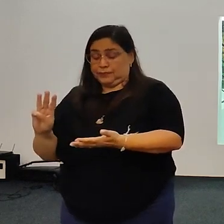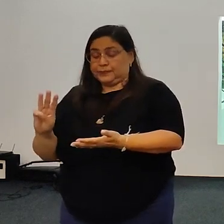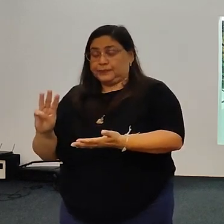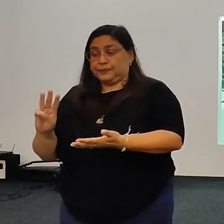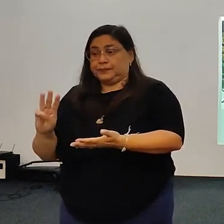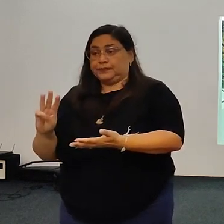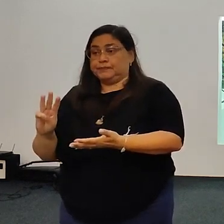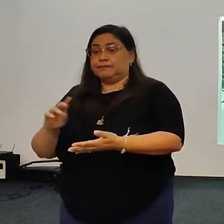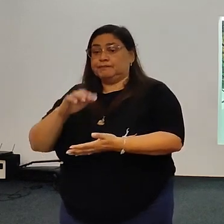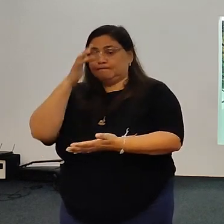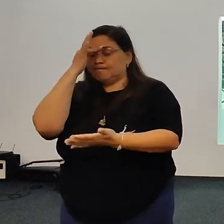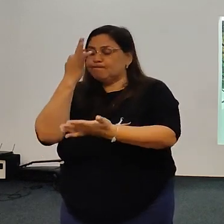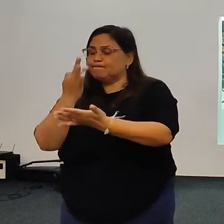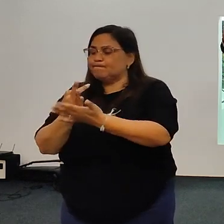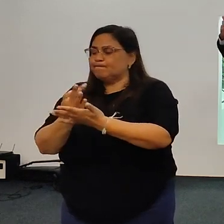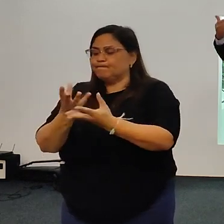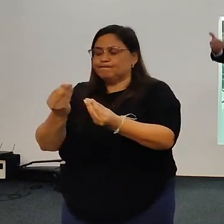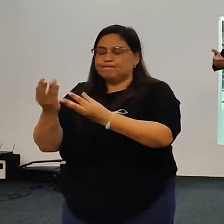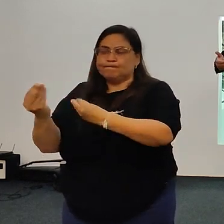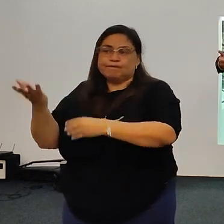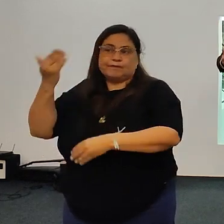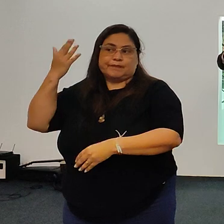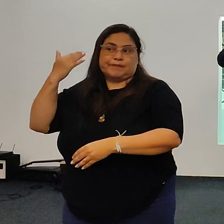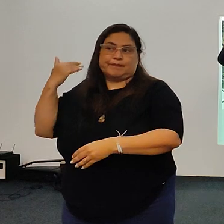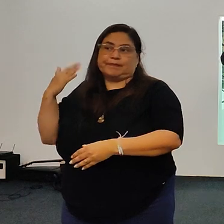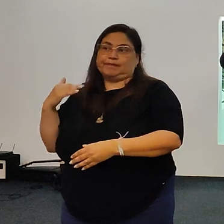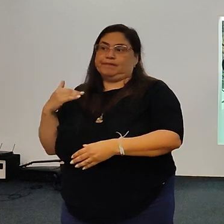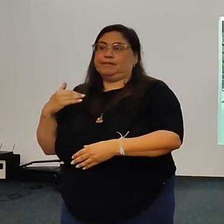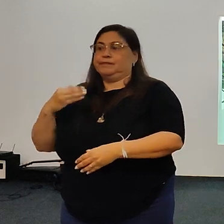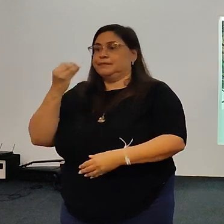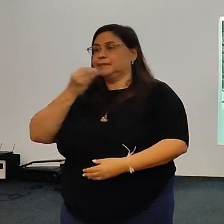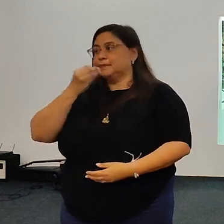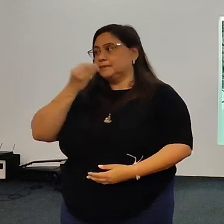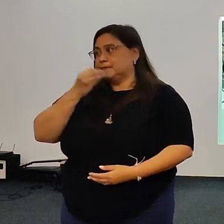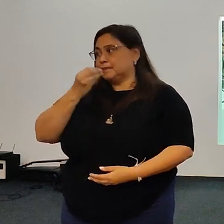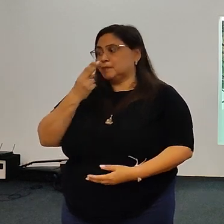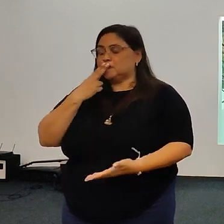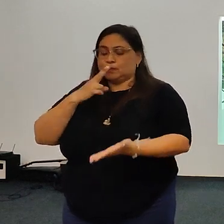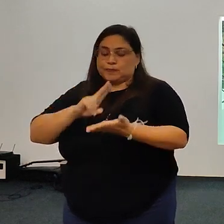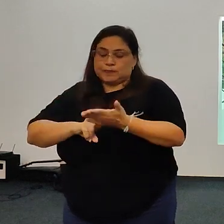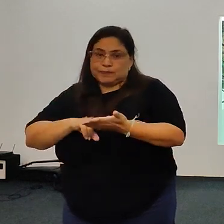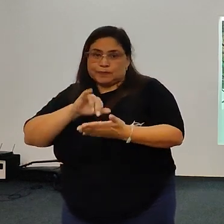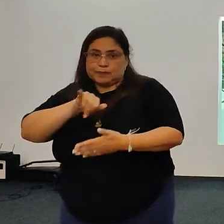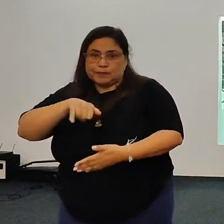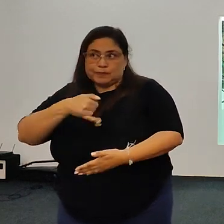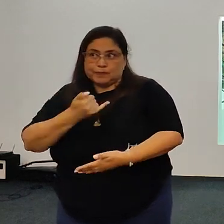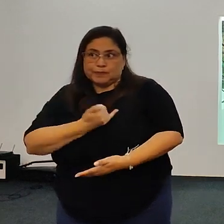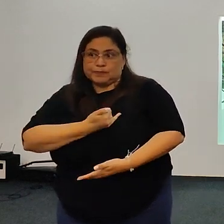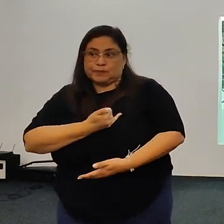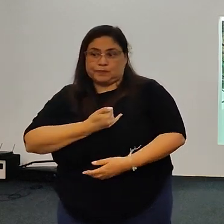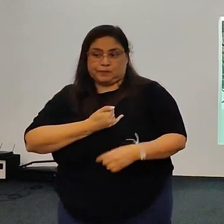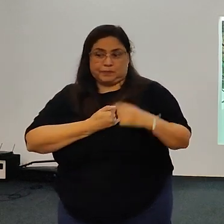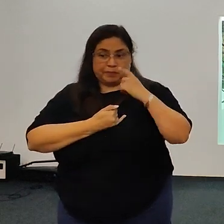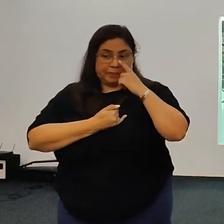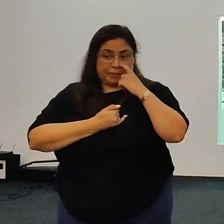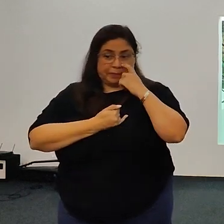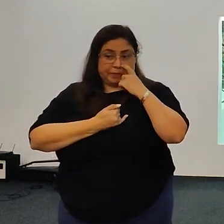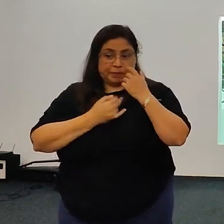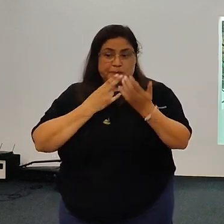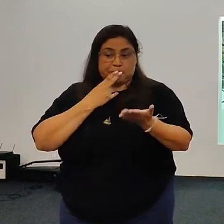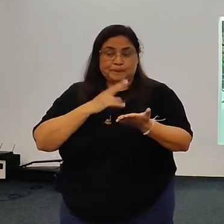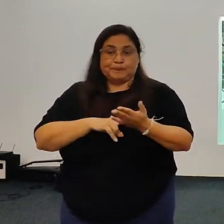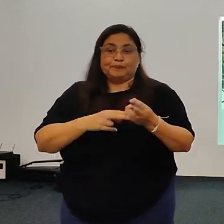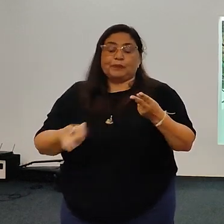estava abalando a fé de muitos irmãos daqueles dias. Então João escreve essa carta para combater isso. A